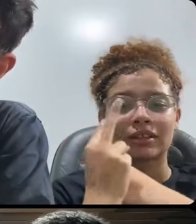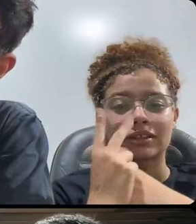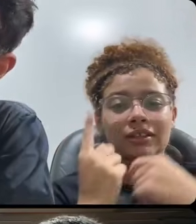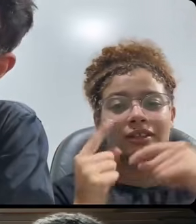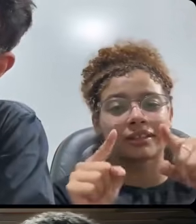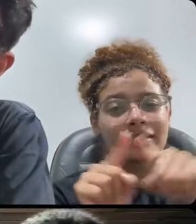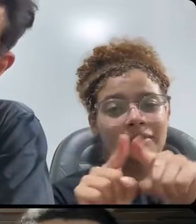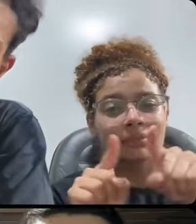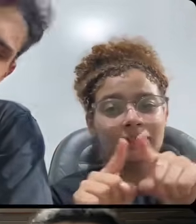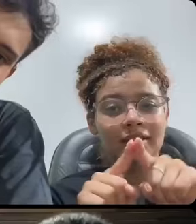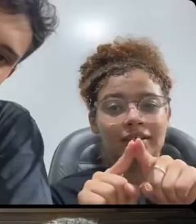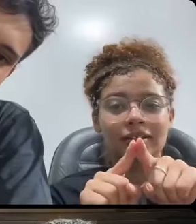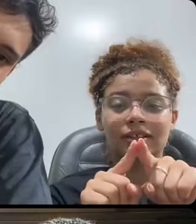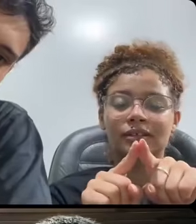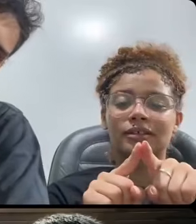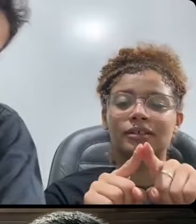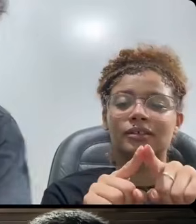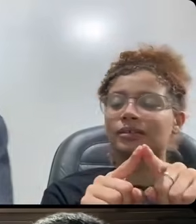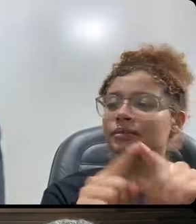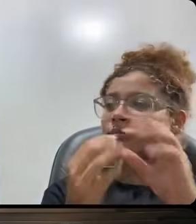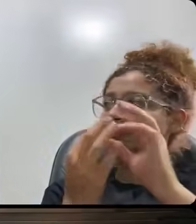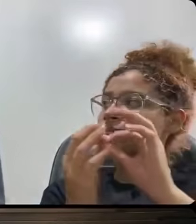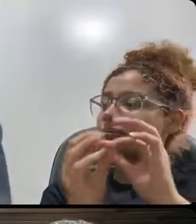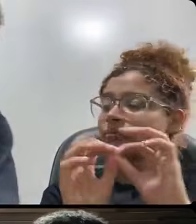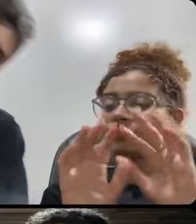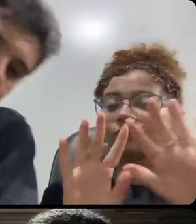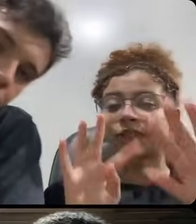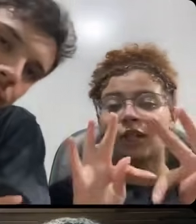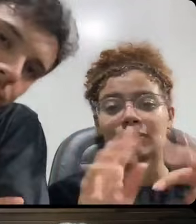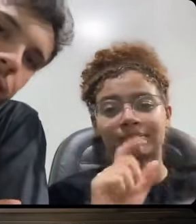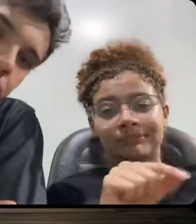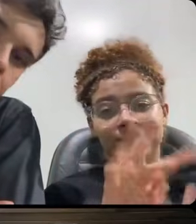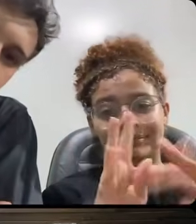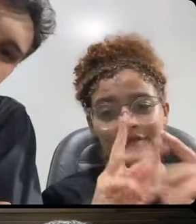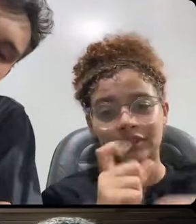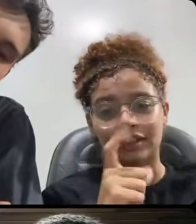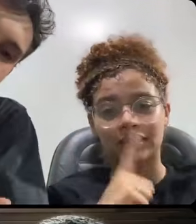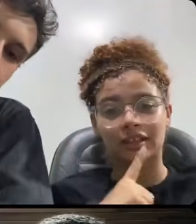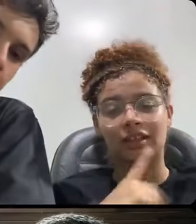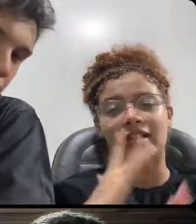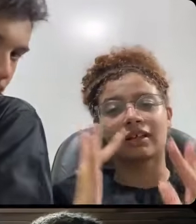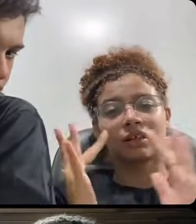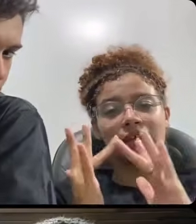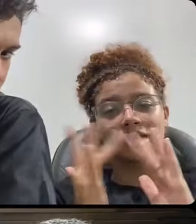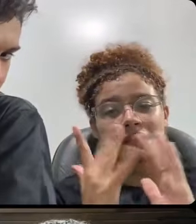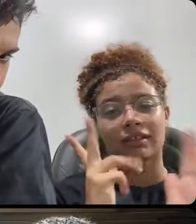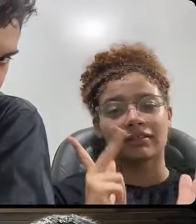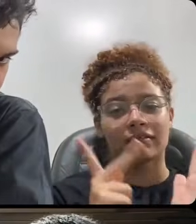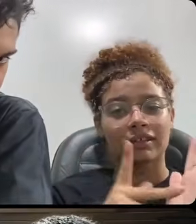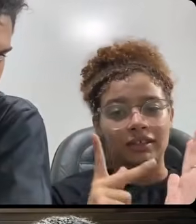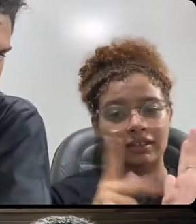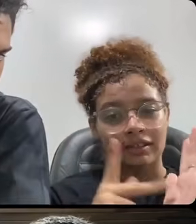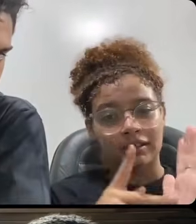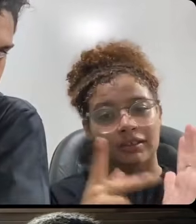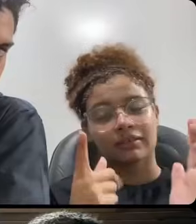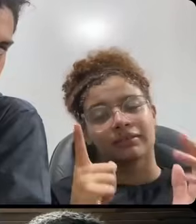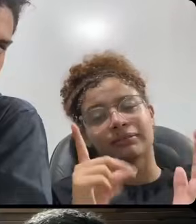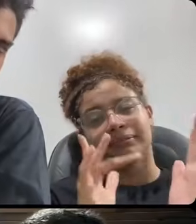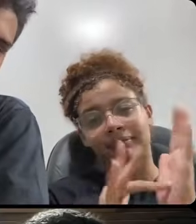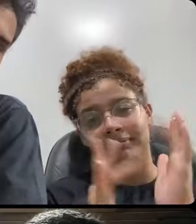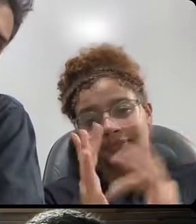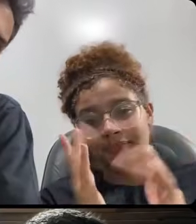Deus é maravilhoso. É, E todo mundo tem um encontro verdadeiro com Cristo, né? Vem convites para nós, né?